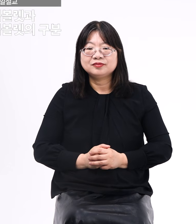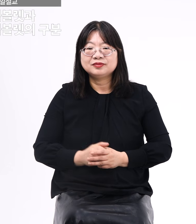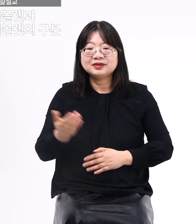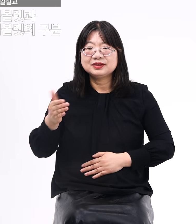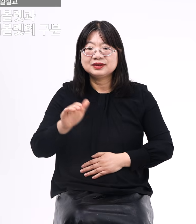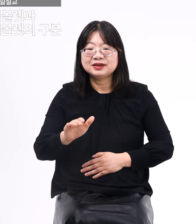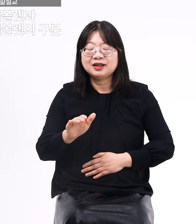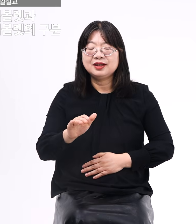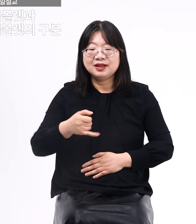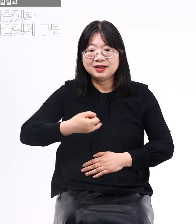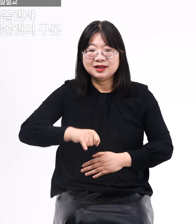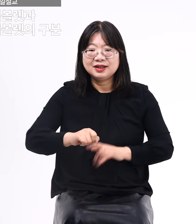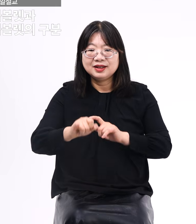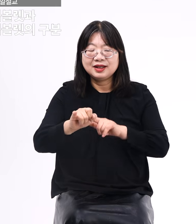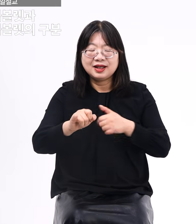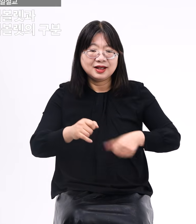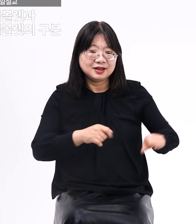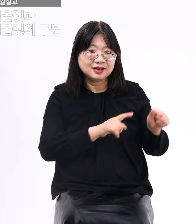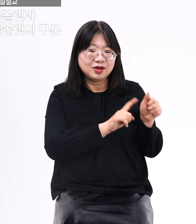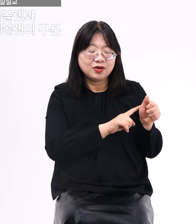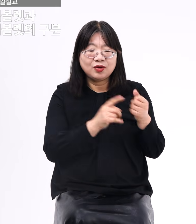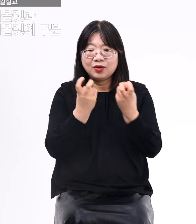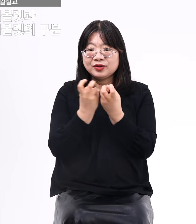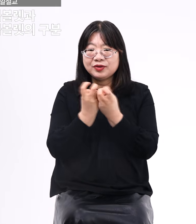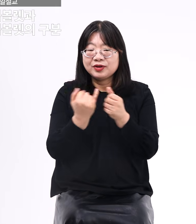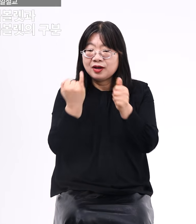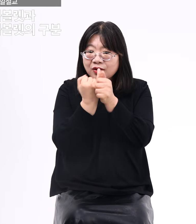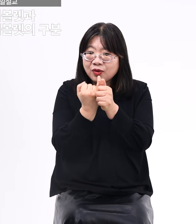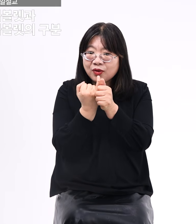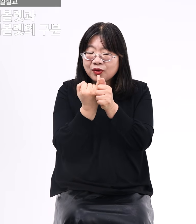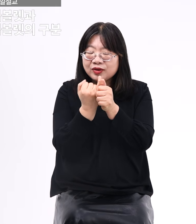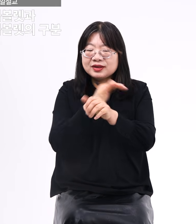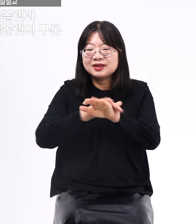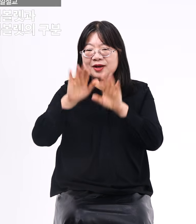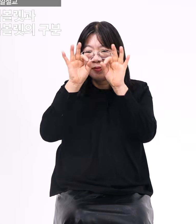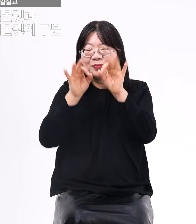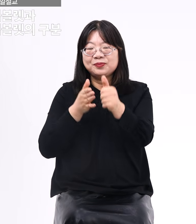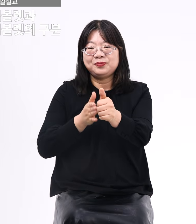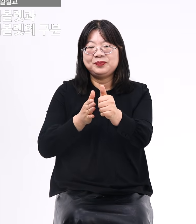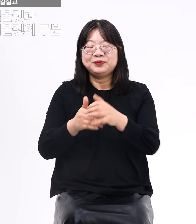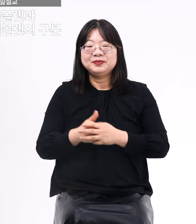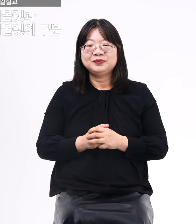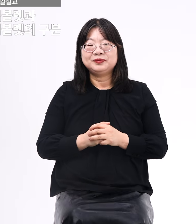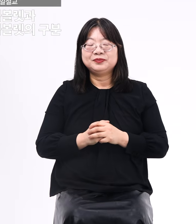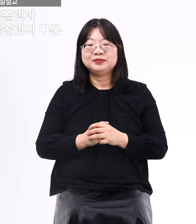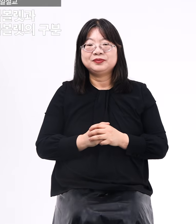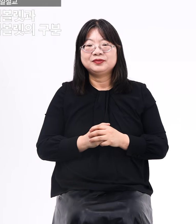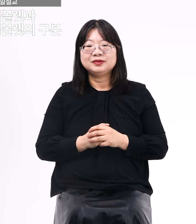그런데 이 딸들을, 이 아들들을 어떻게 결혼을 시켰는가를 잘 보세요.